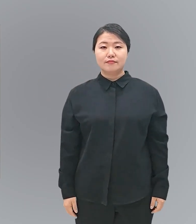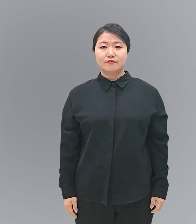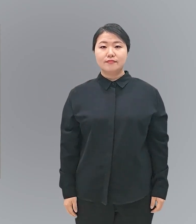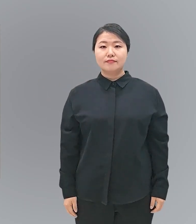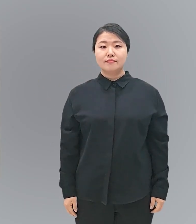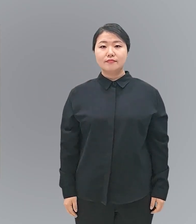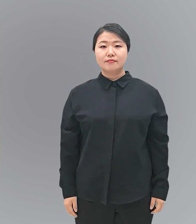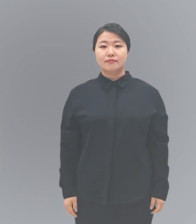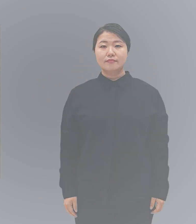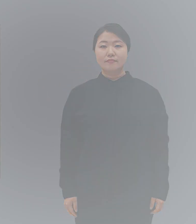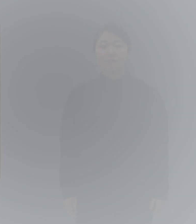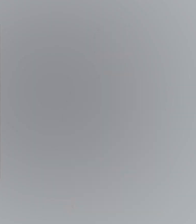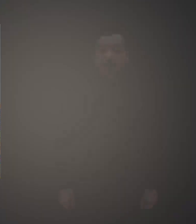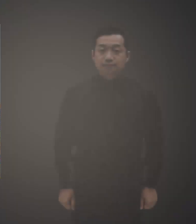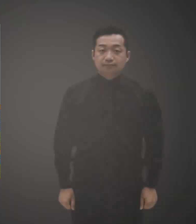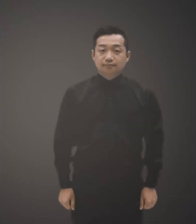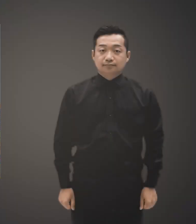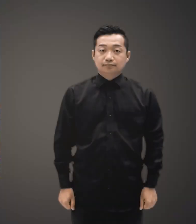아르테.